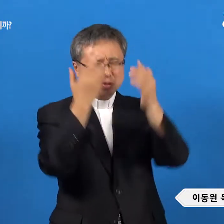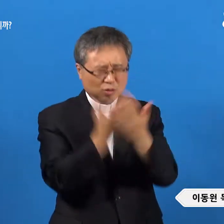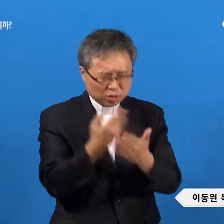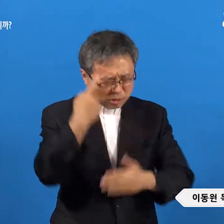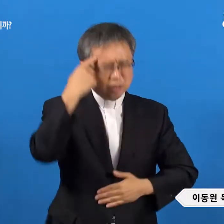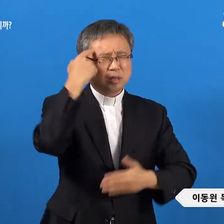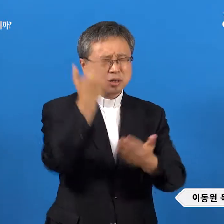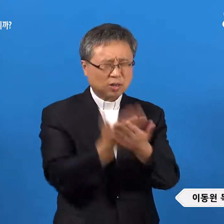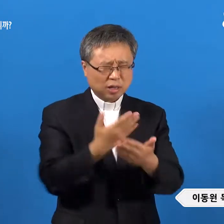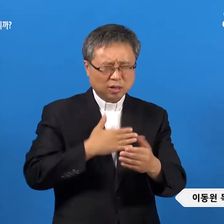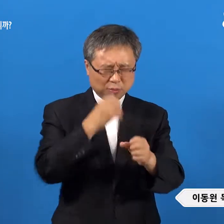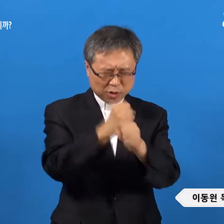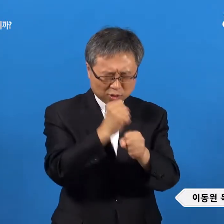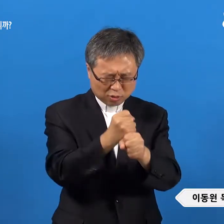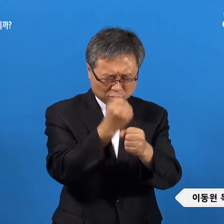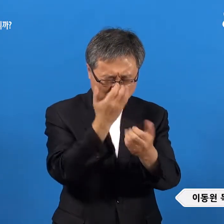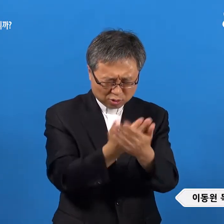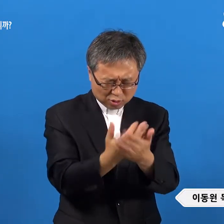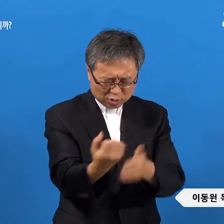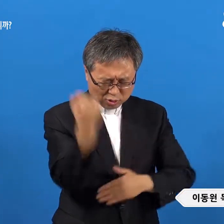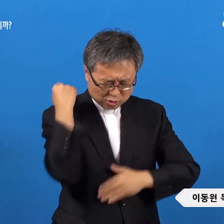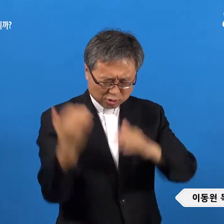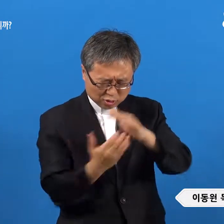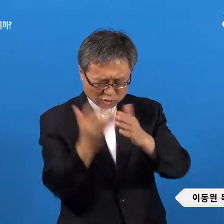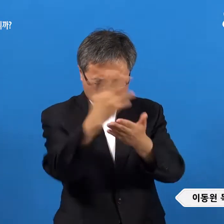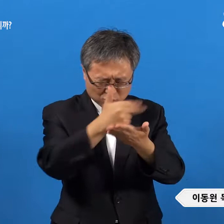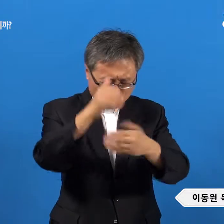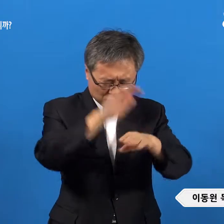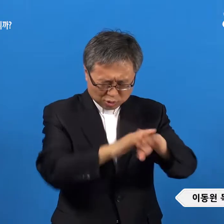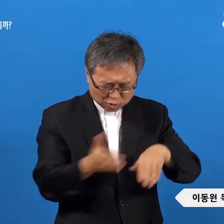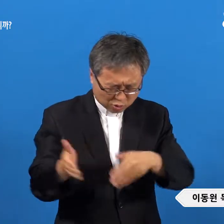나를 빚어 만드시는 전능하신 주의 손길을 인해서 주님을